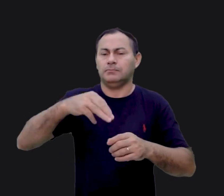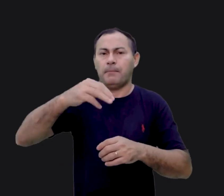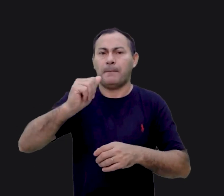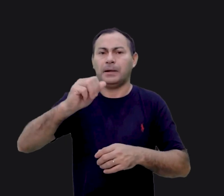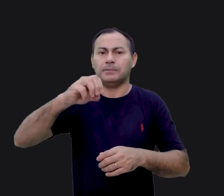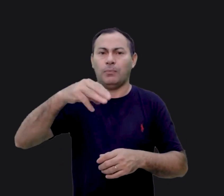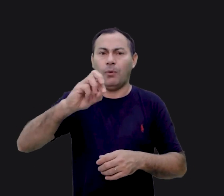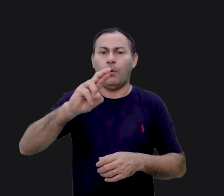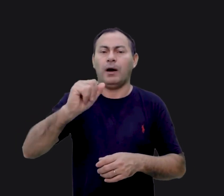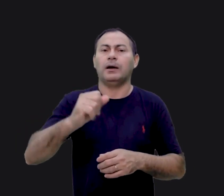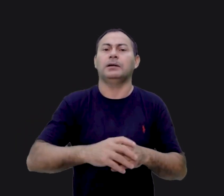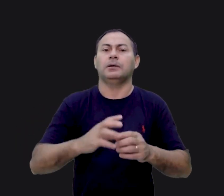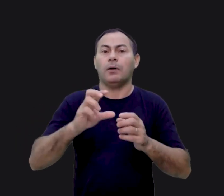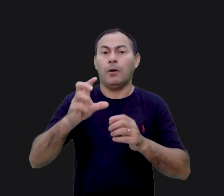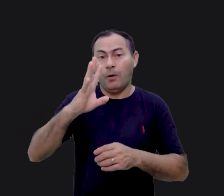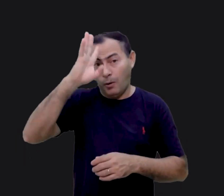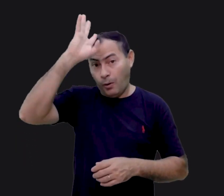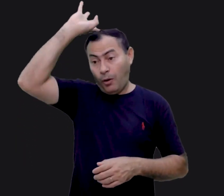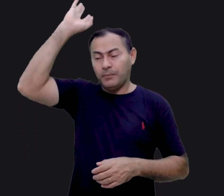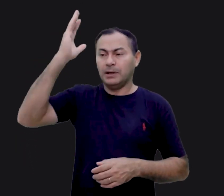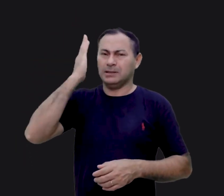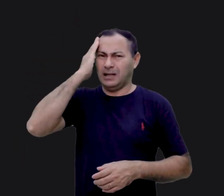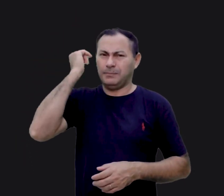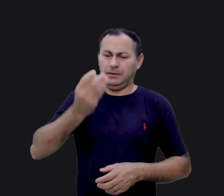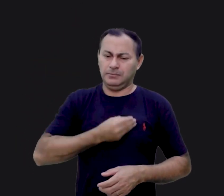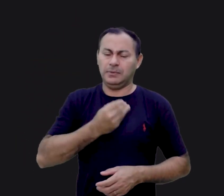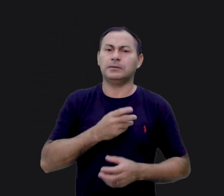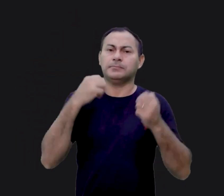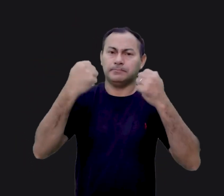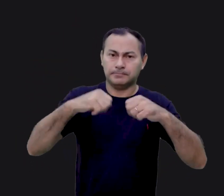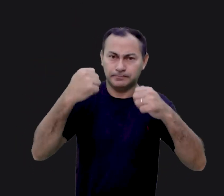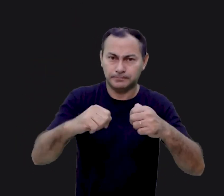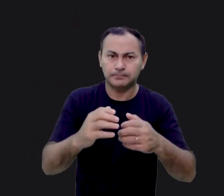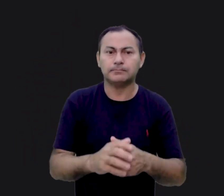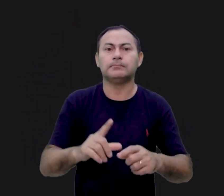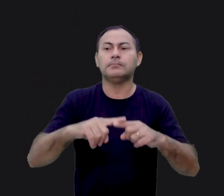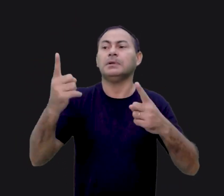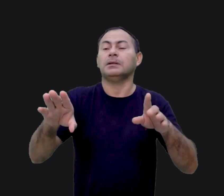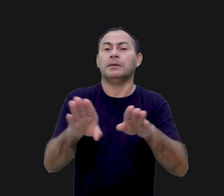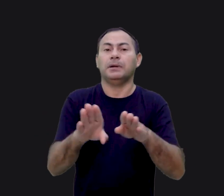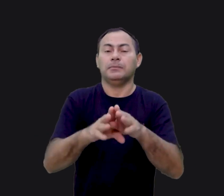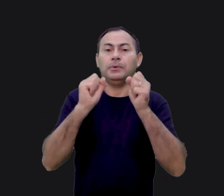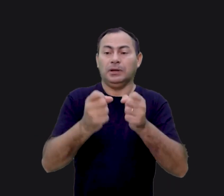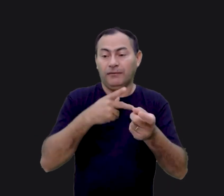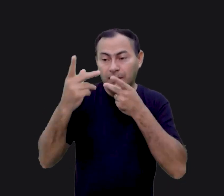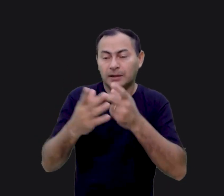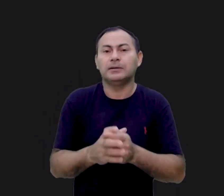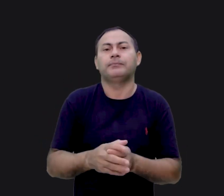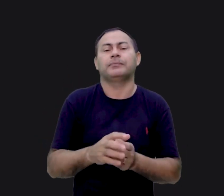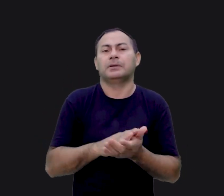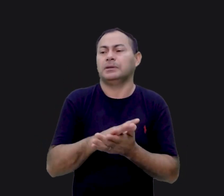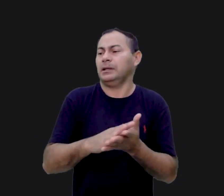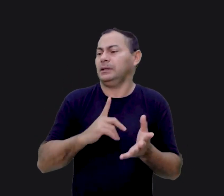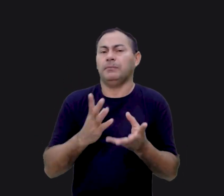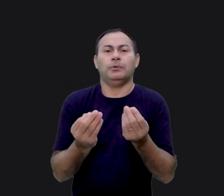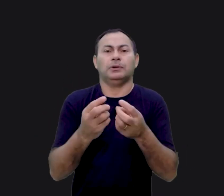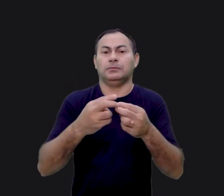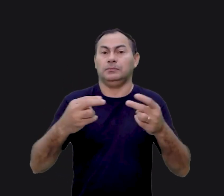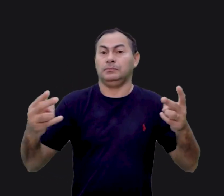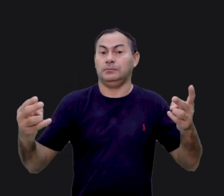uma masmorra em Roma ele dizia que sabia passar por aquilo pela necessidade mas ele também podia dizer sem ter abundância